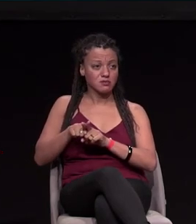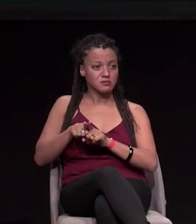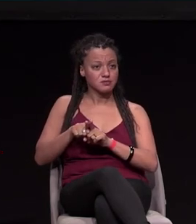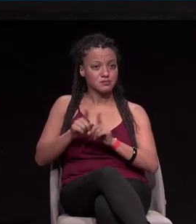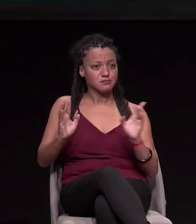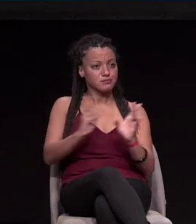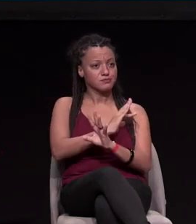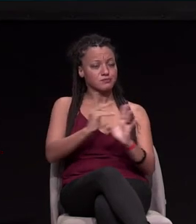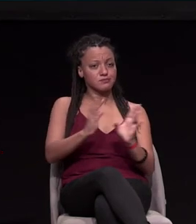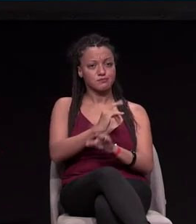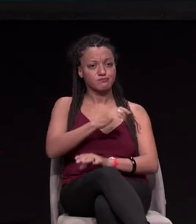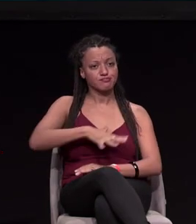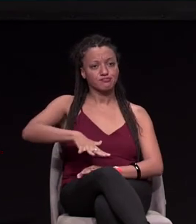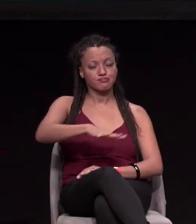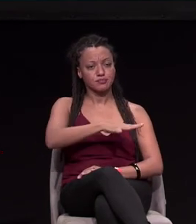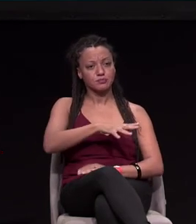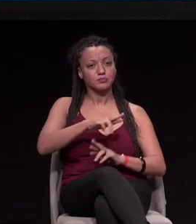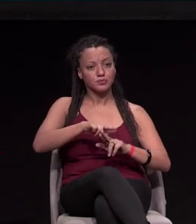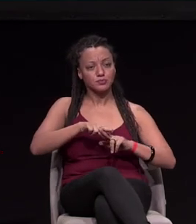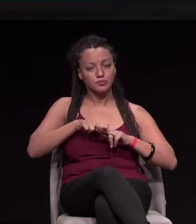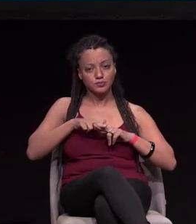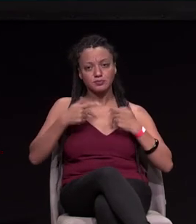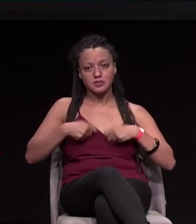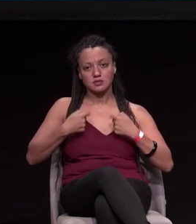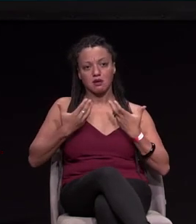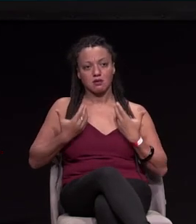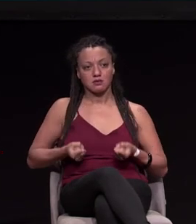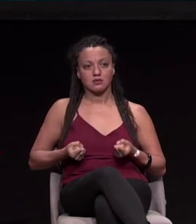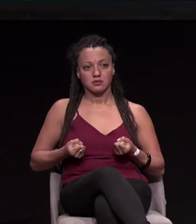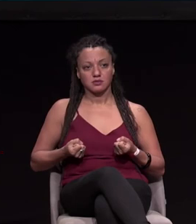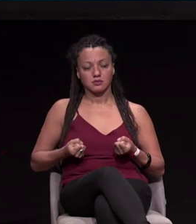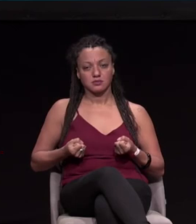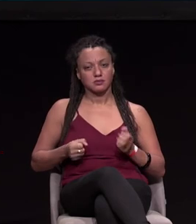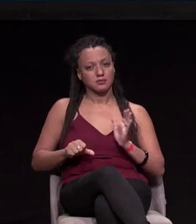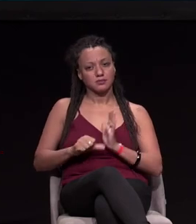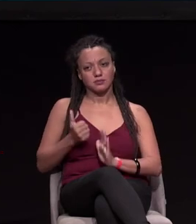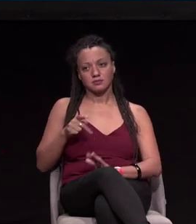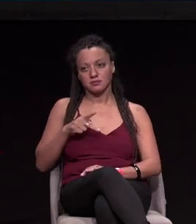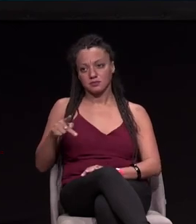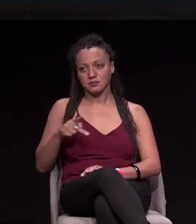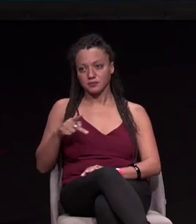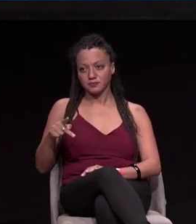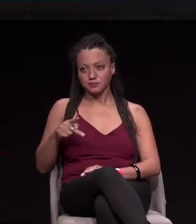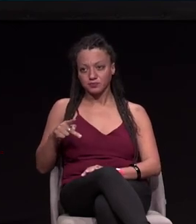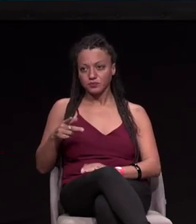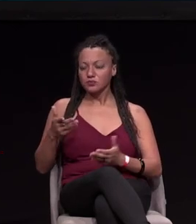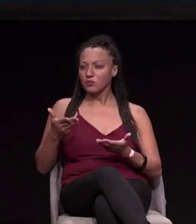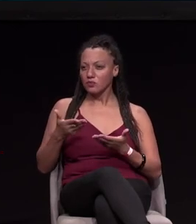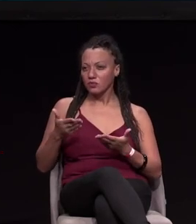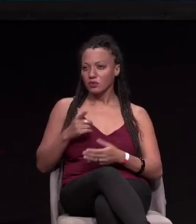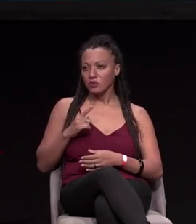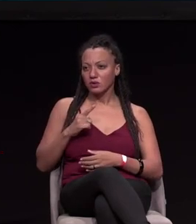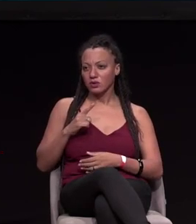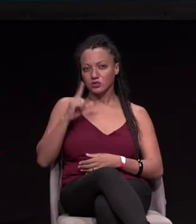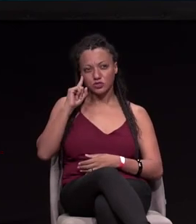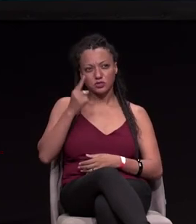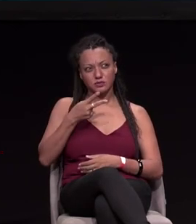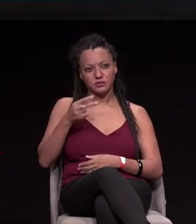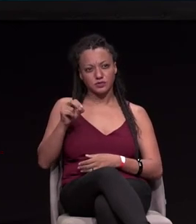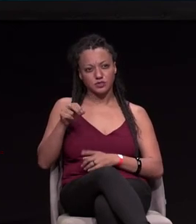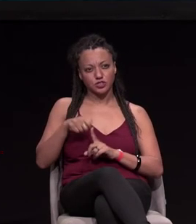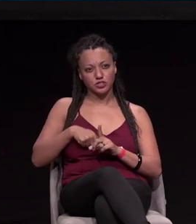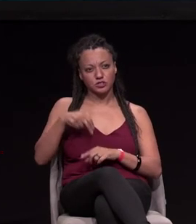deve ser aceita então começando pelos pelos professores né e que hoje a gente vai ter o dia 20 de novembro